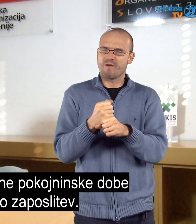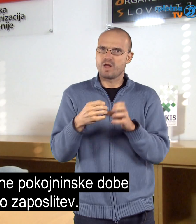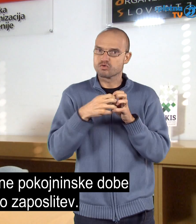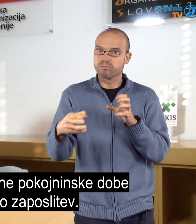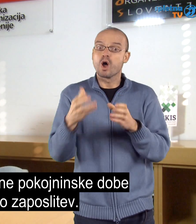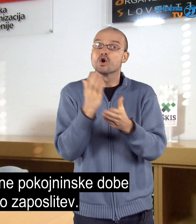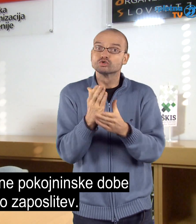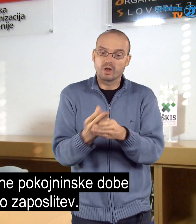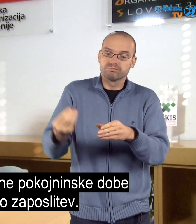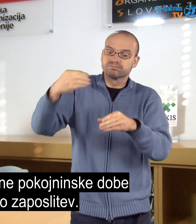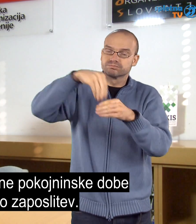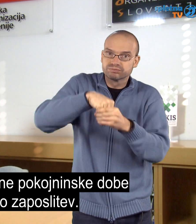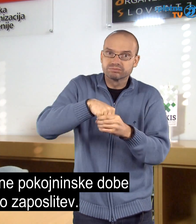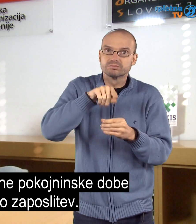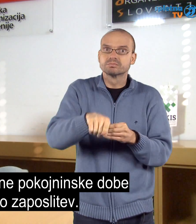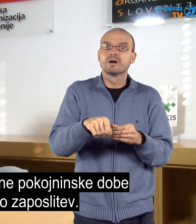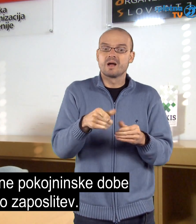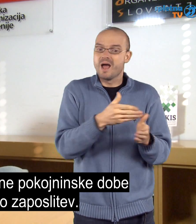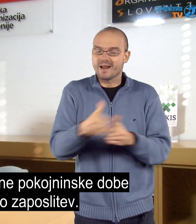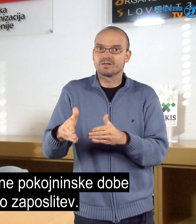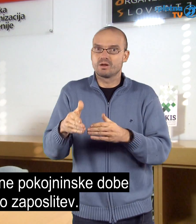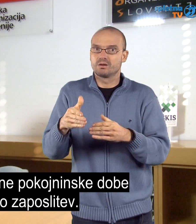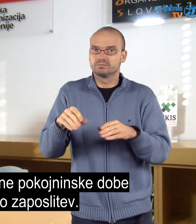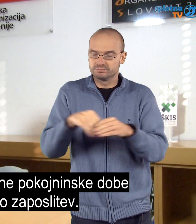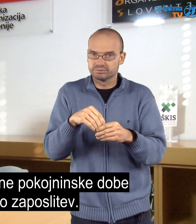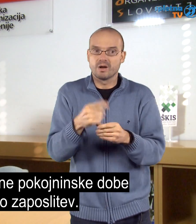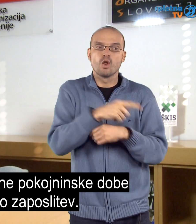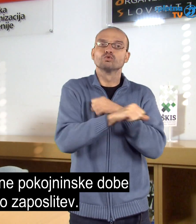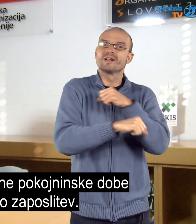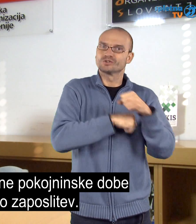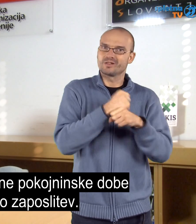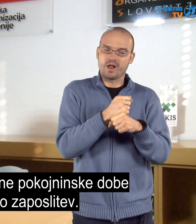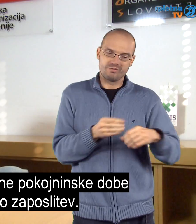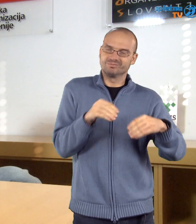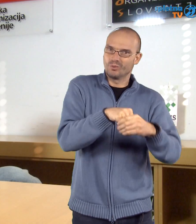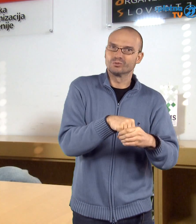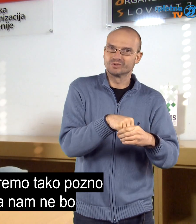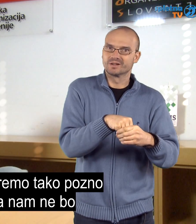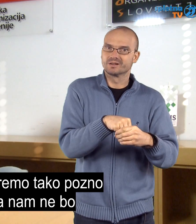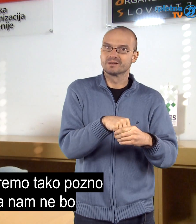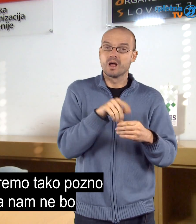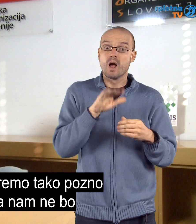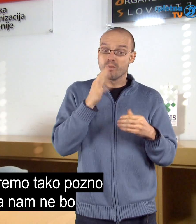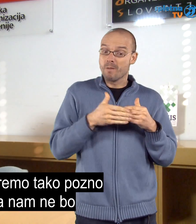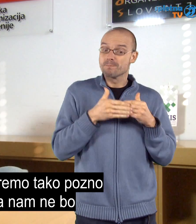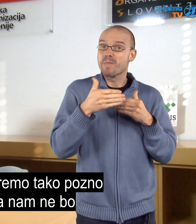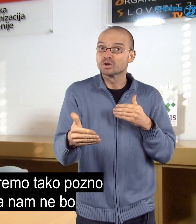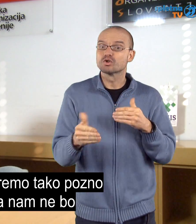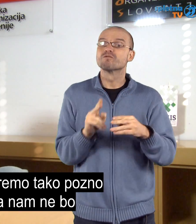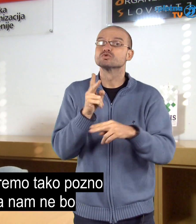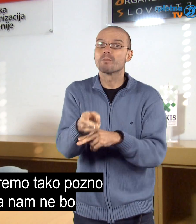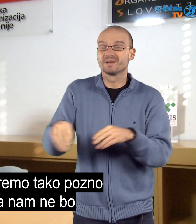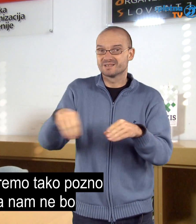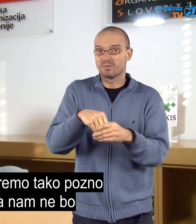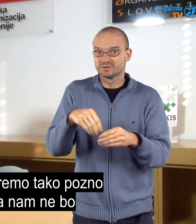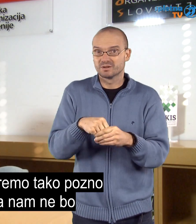že začnemo z redno zaposlitvijo. Ravno zaradi tega, ker bomo tako pozno gremo na trg